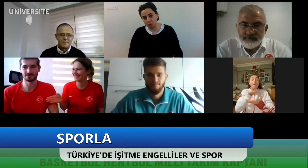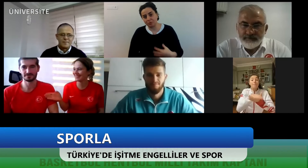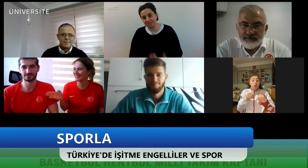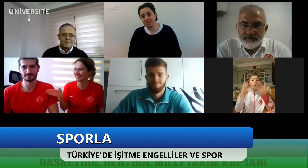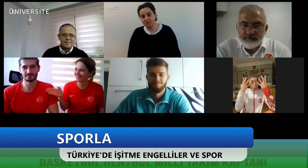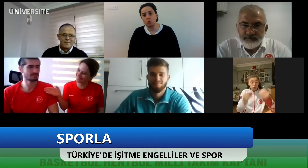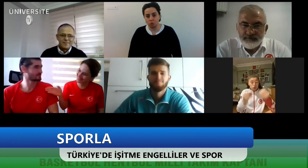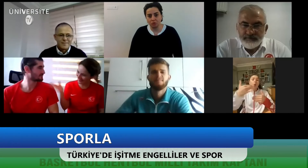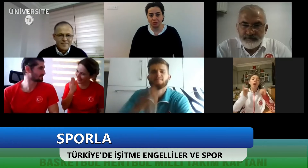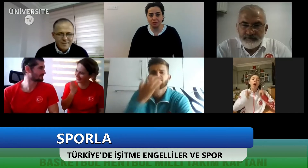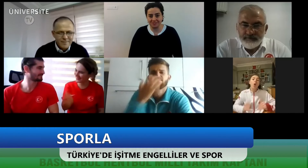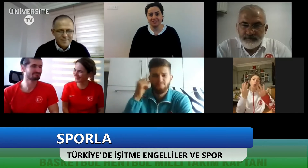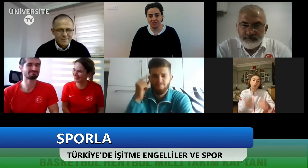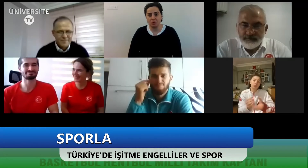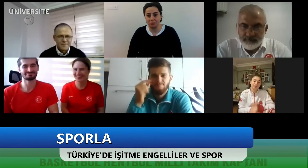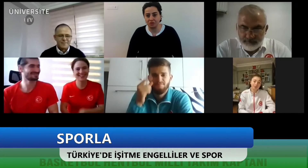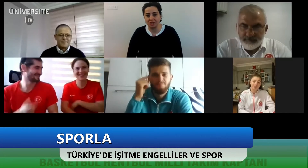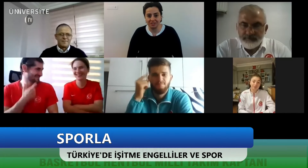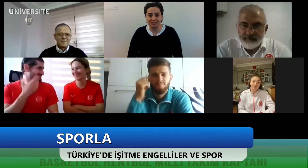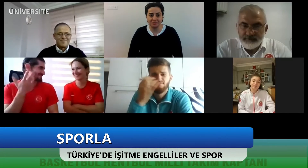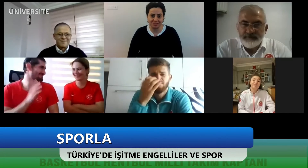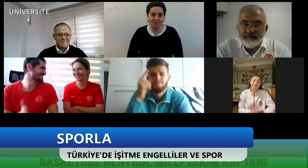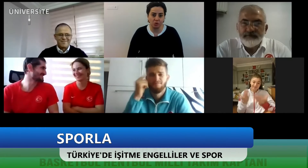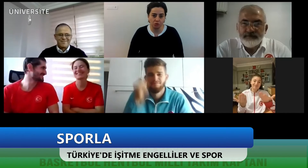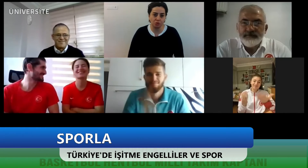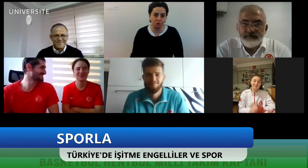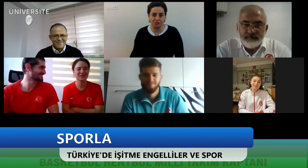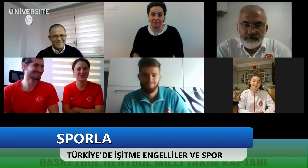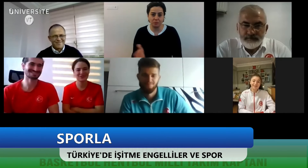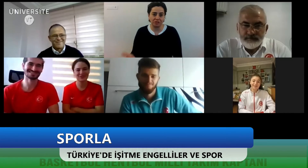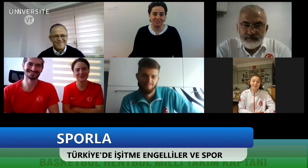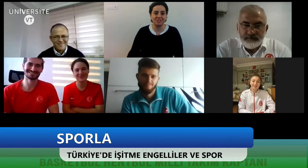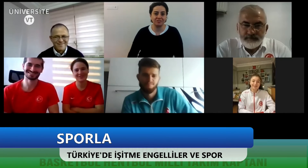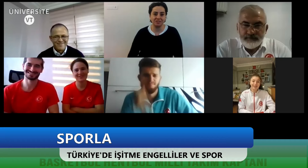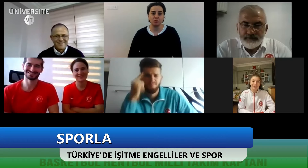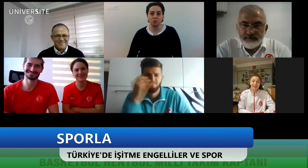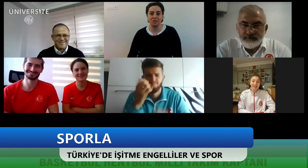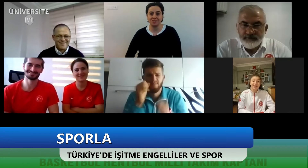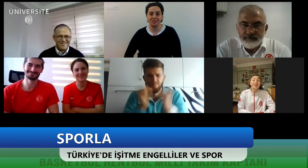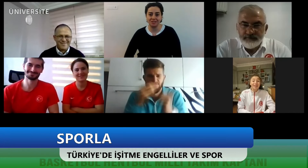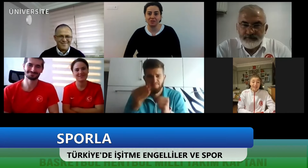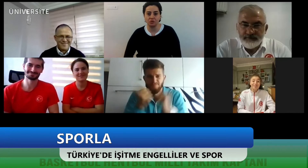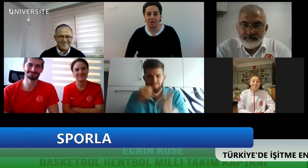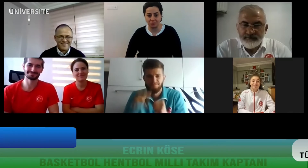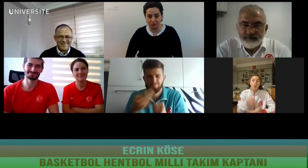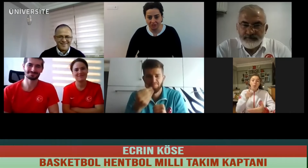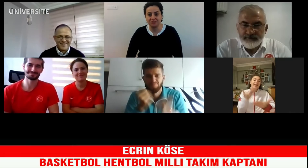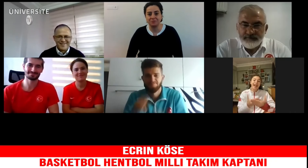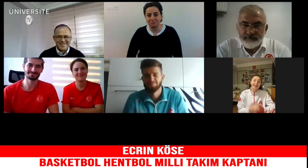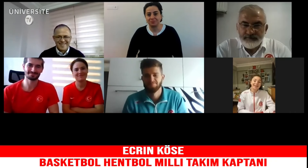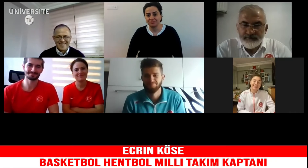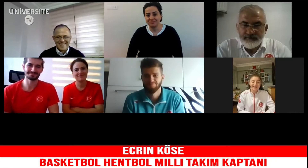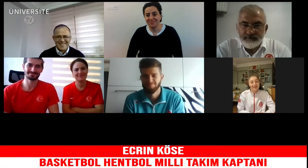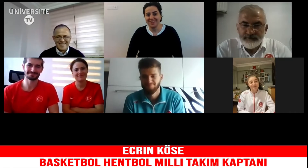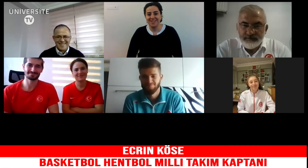benim okulum adına çok zor. Çünkü izin alamıyorum hocalardan ya da bize hoşgörülü davranmıyorlar ya da sınavlar konusunda esneklik göstermiyorlar.